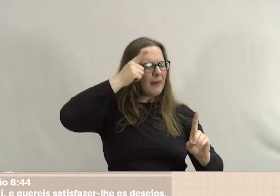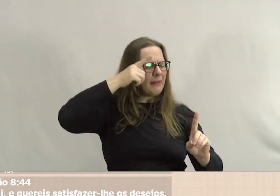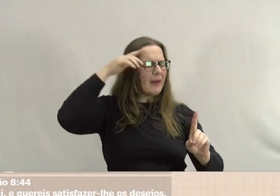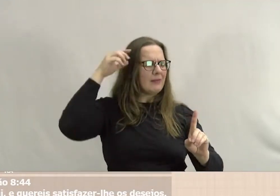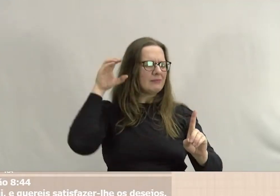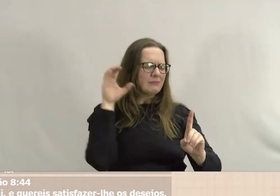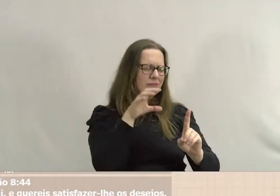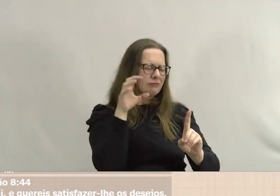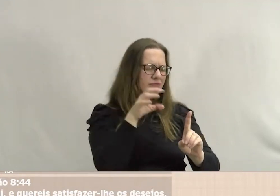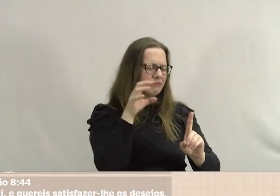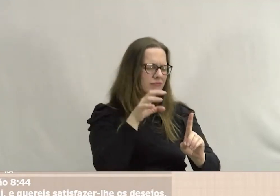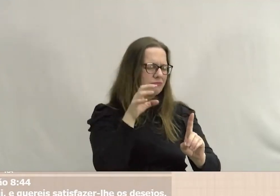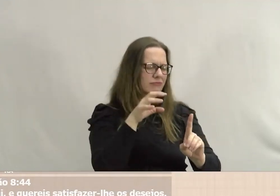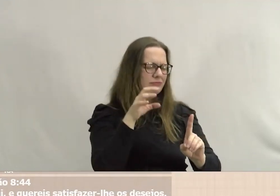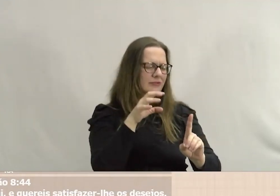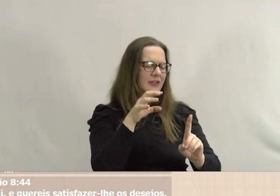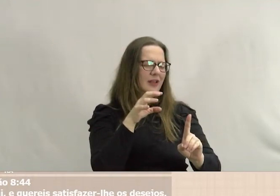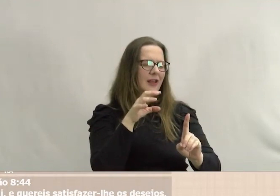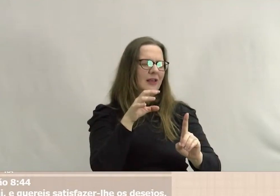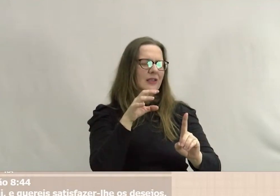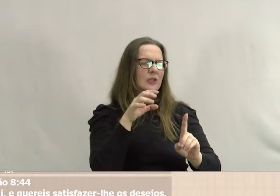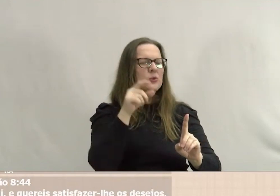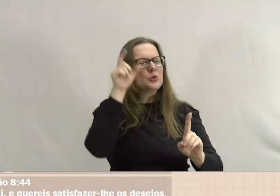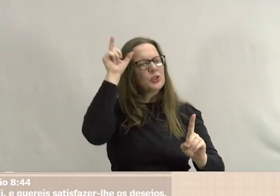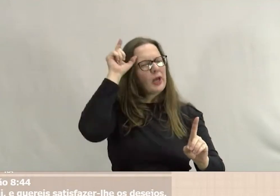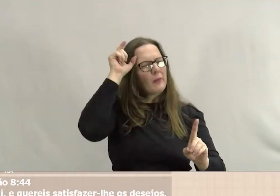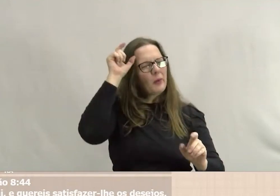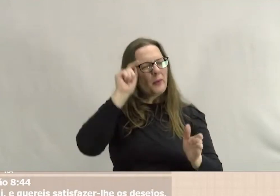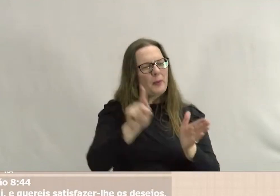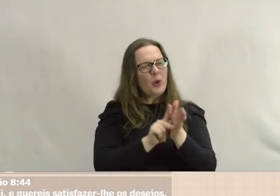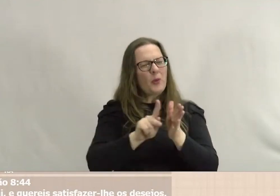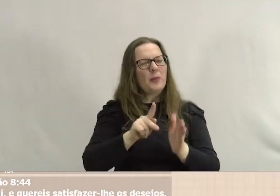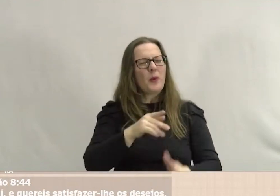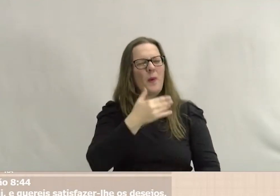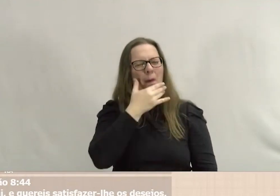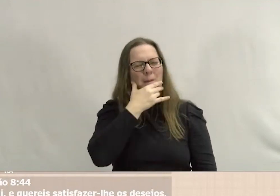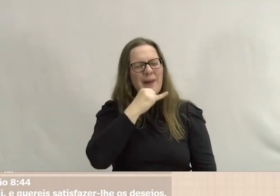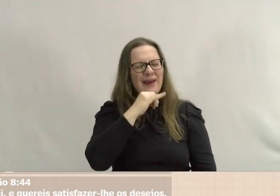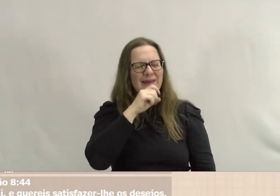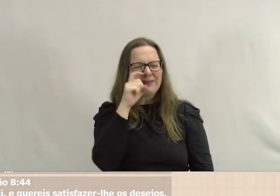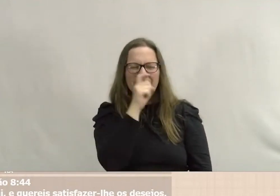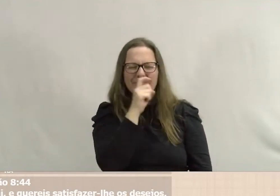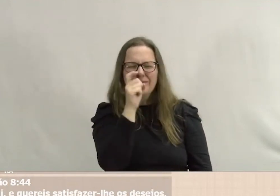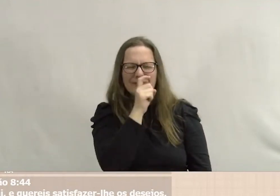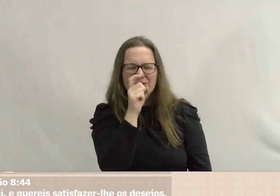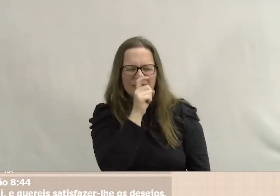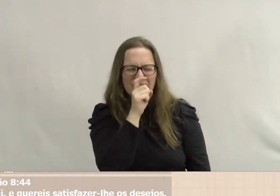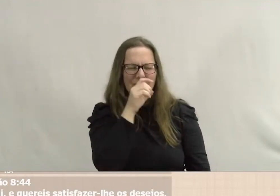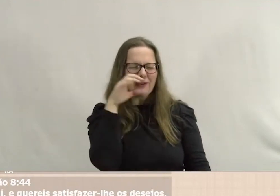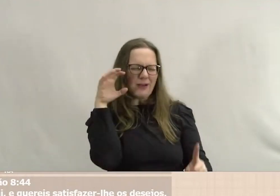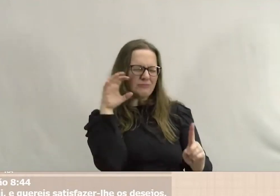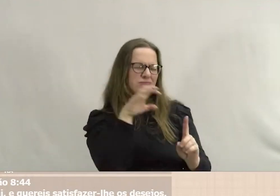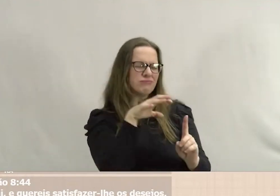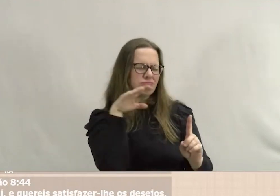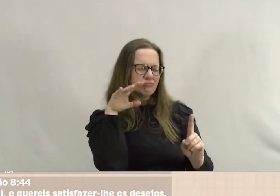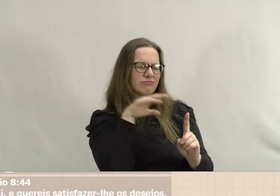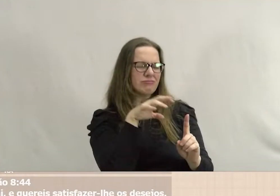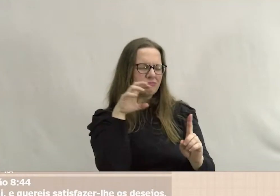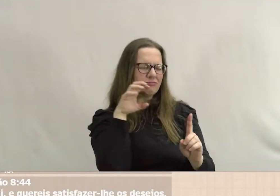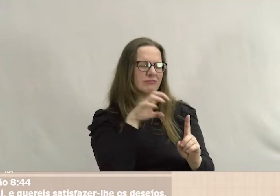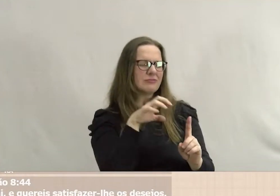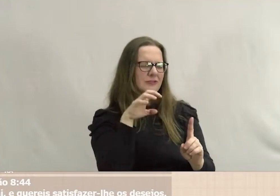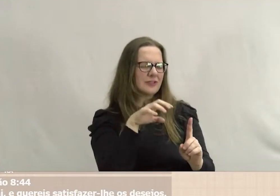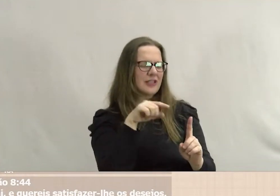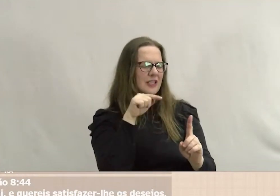caído. Vós sois do diabo, que é vosso pai, e quereis satisfazer-lhe